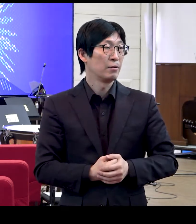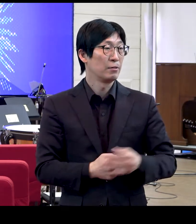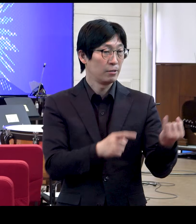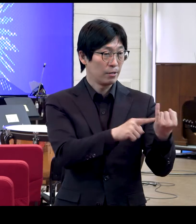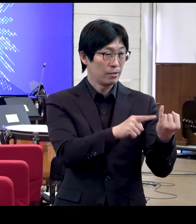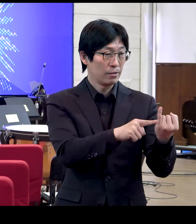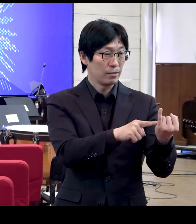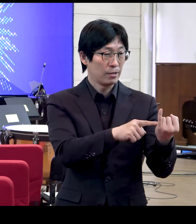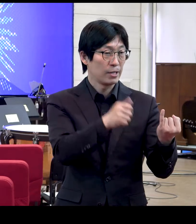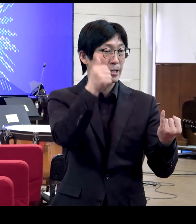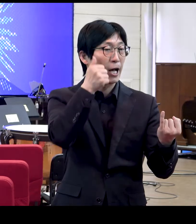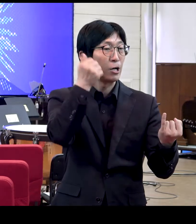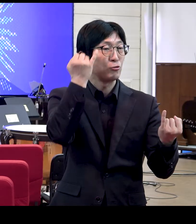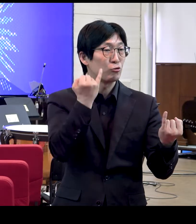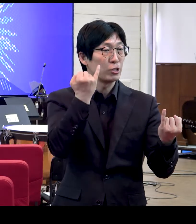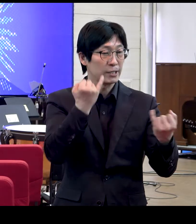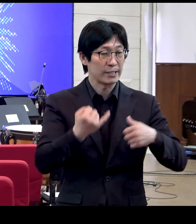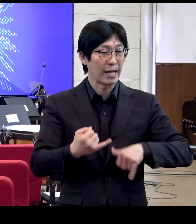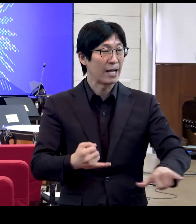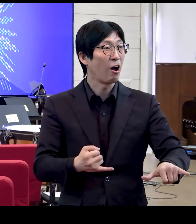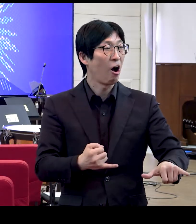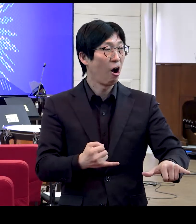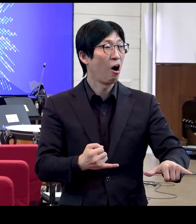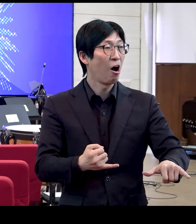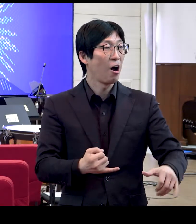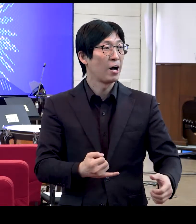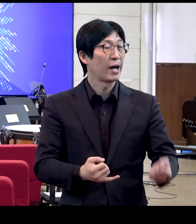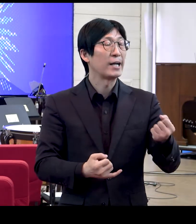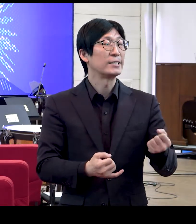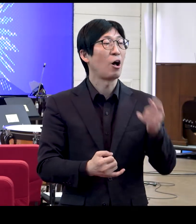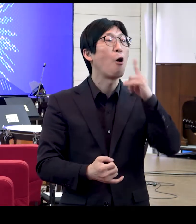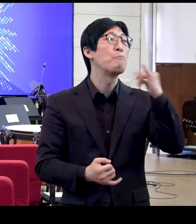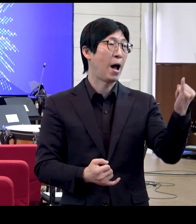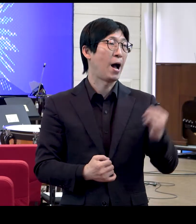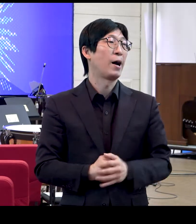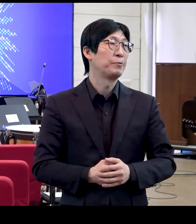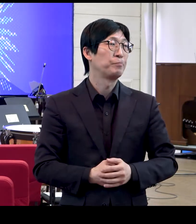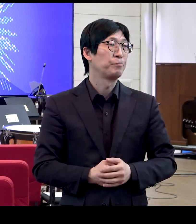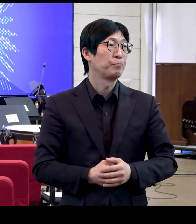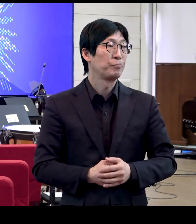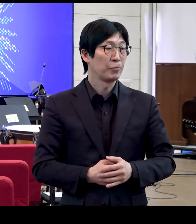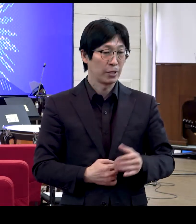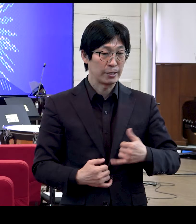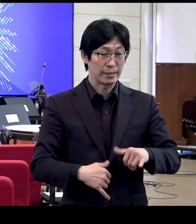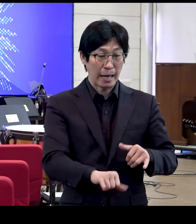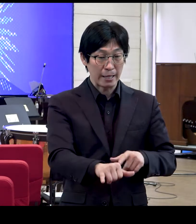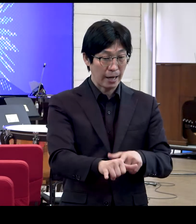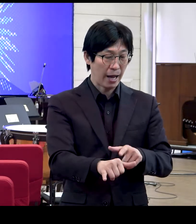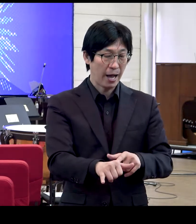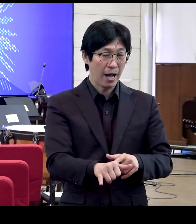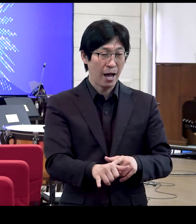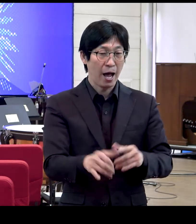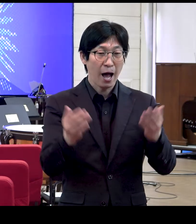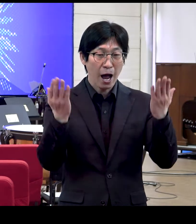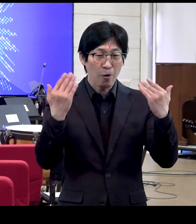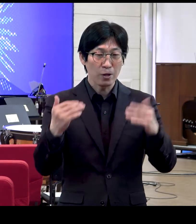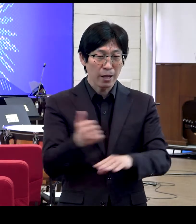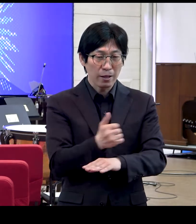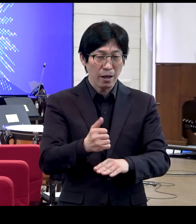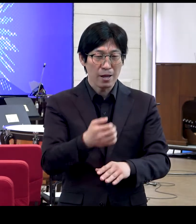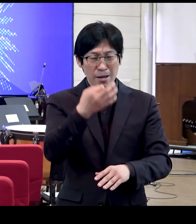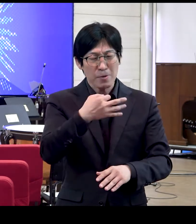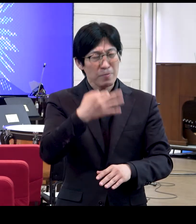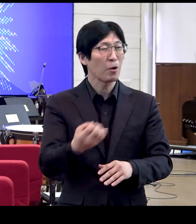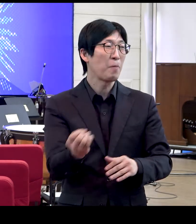10대인 사춘기에 들어선 자녀를 두고 있는데, 그런데 이 아이가 학교에서 너무 힘든 시간을 갖는 거예요. 그래서